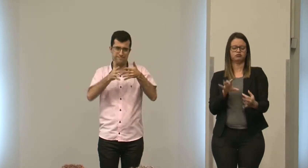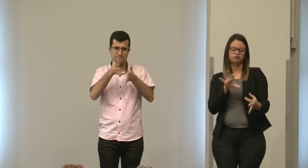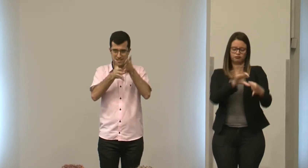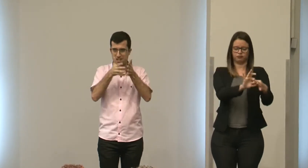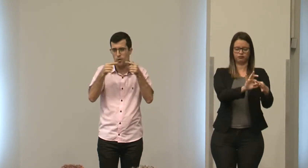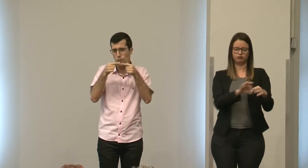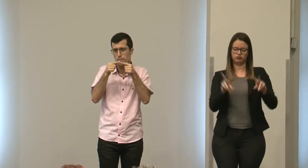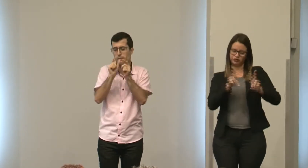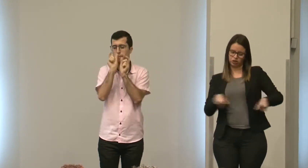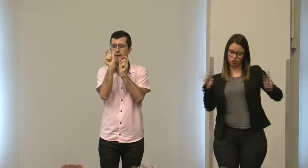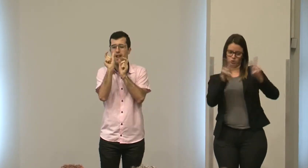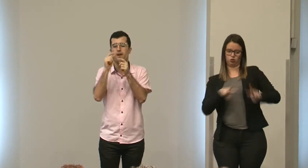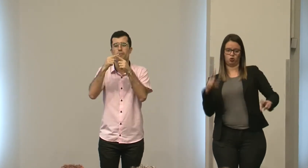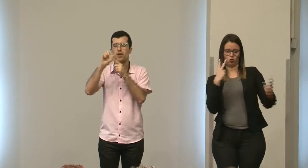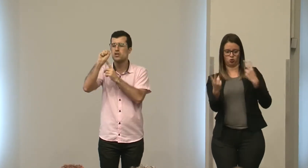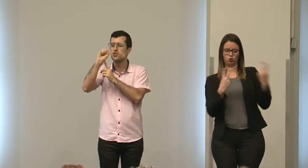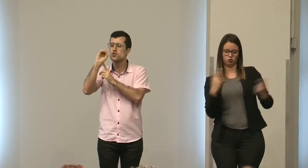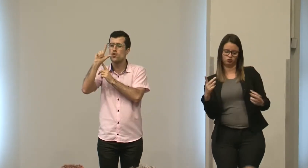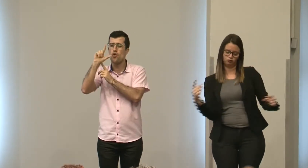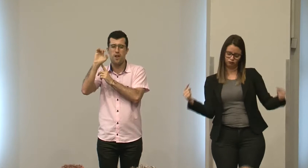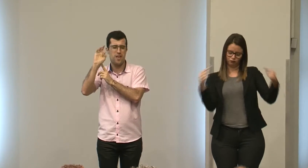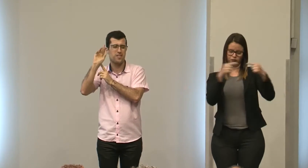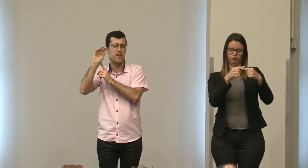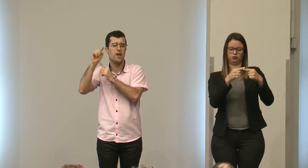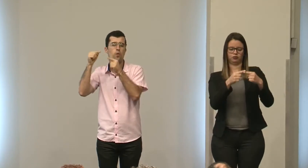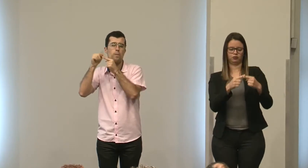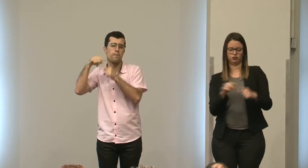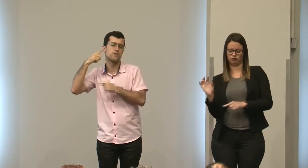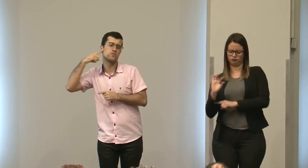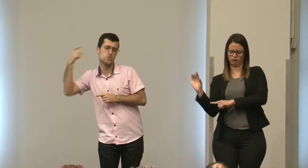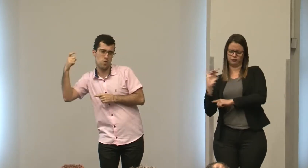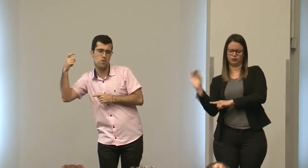Então, isso se for soletrado, mas